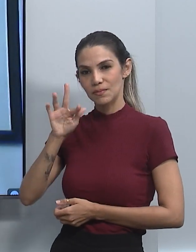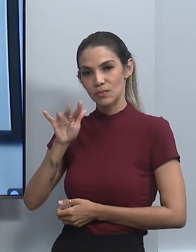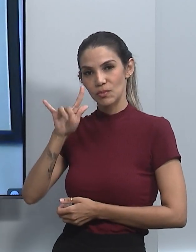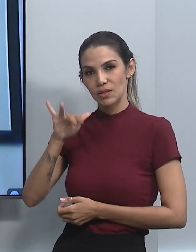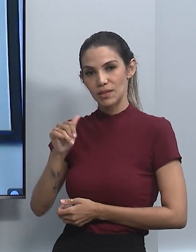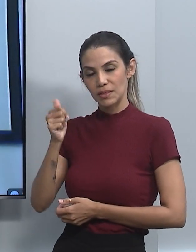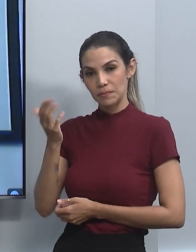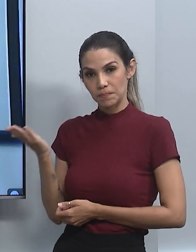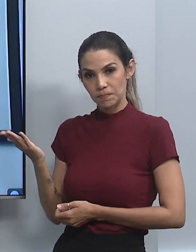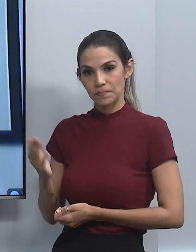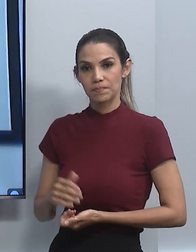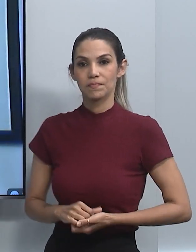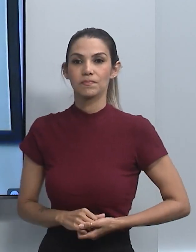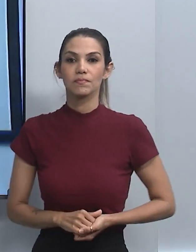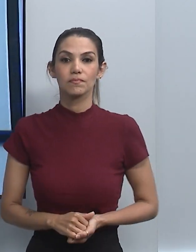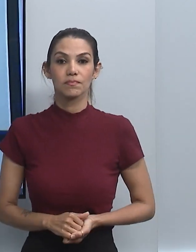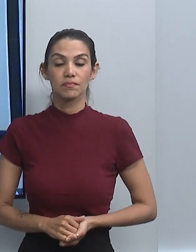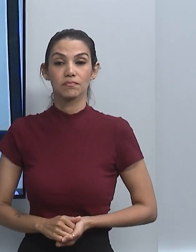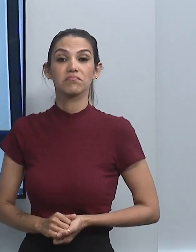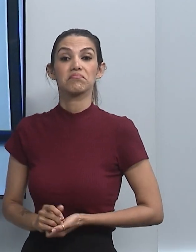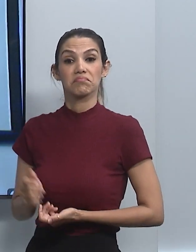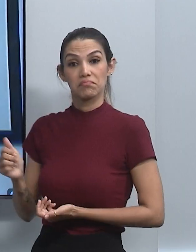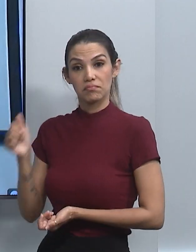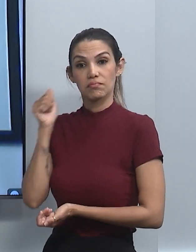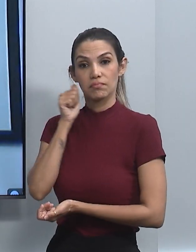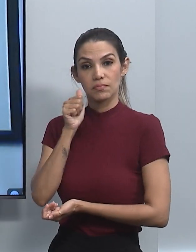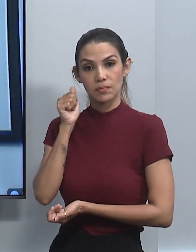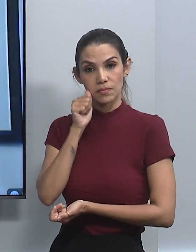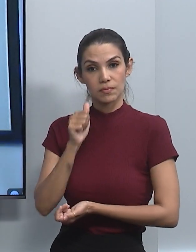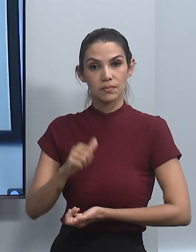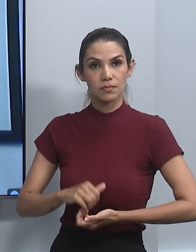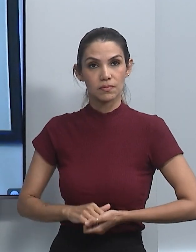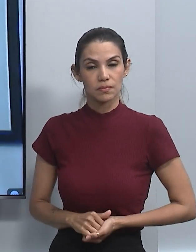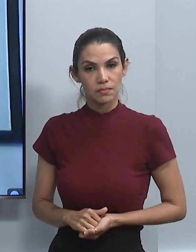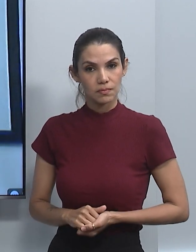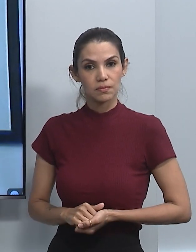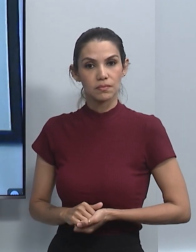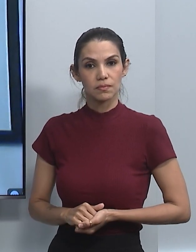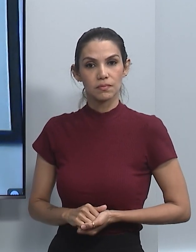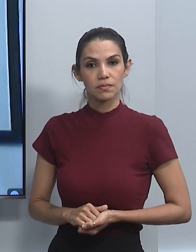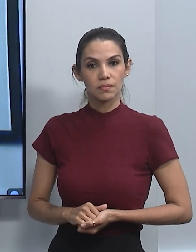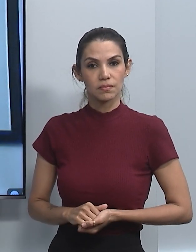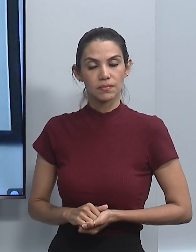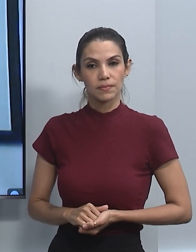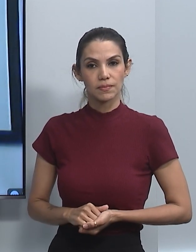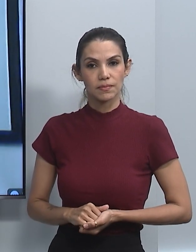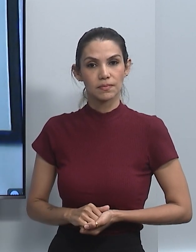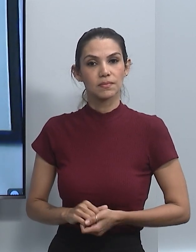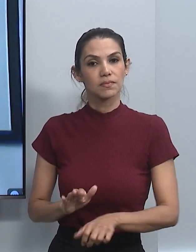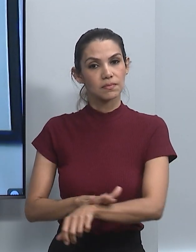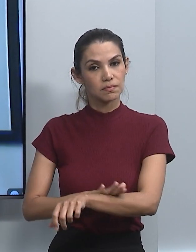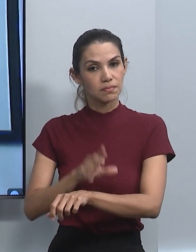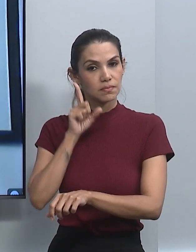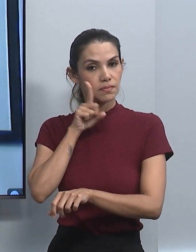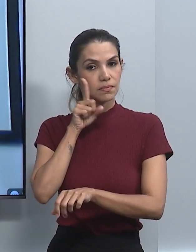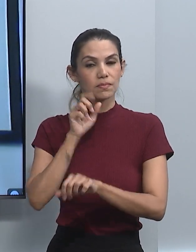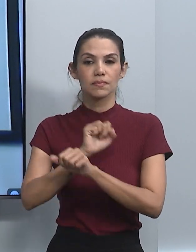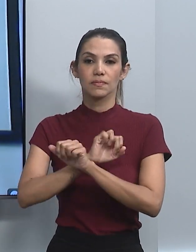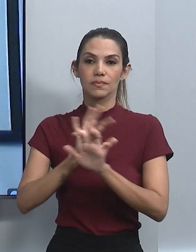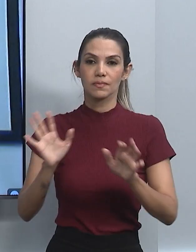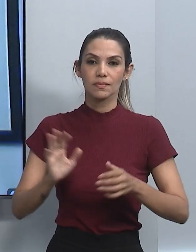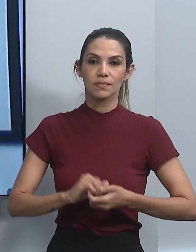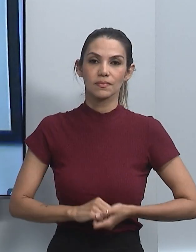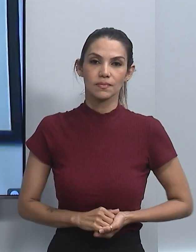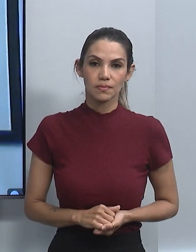Flávia, sou mulher, pele morena clara,